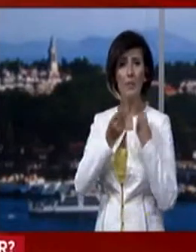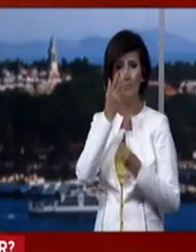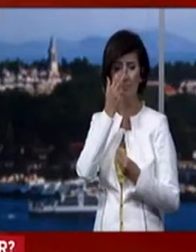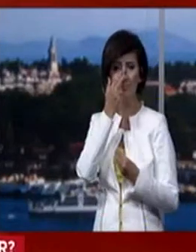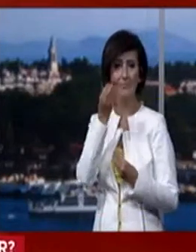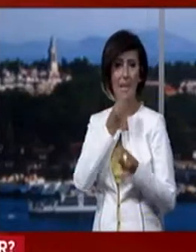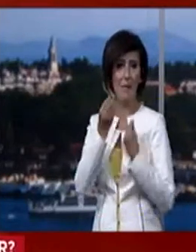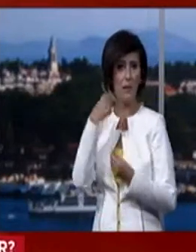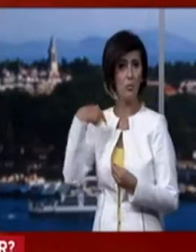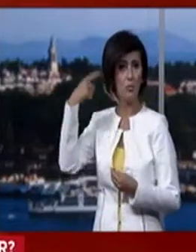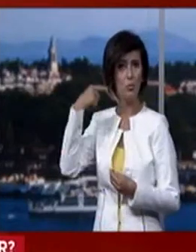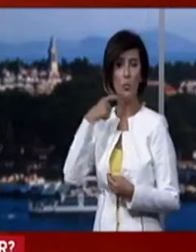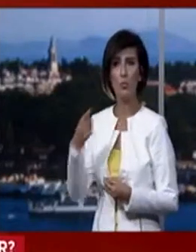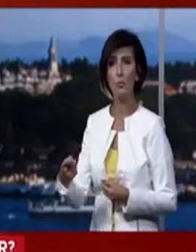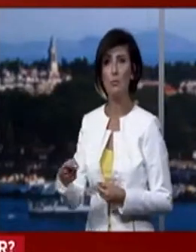diye düşünüyorum.